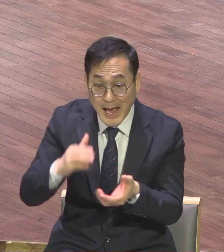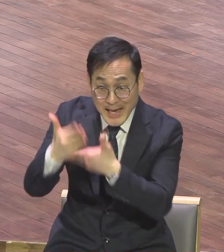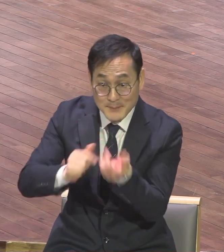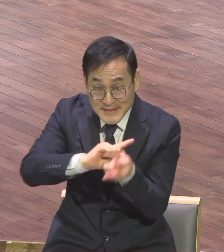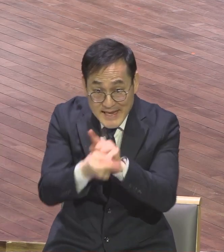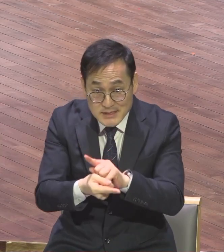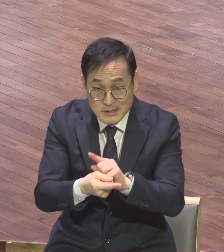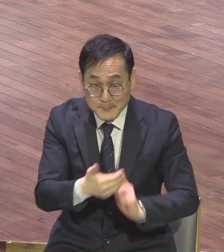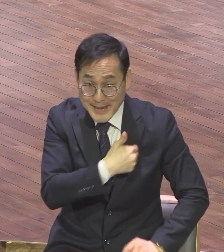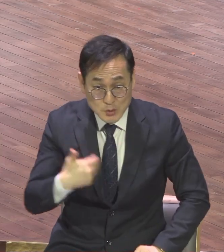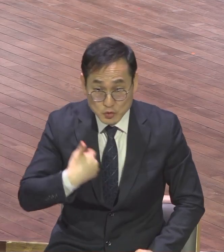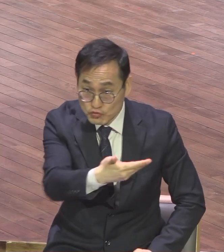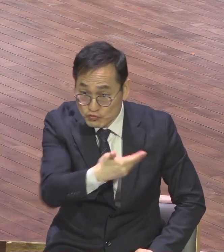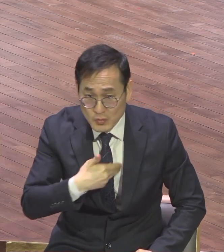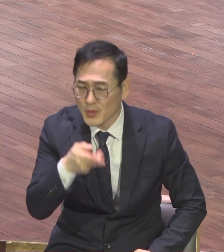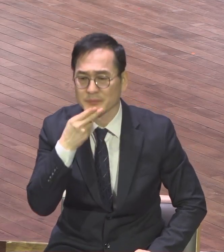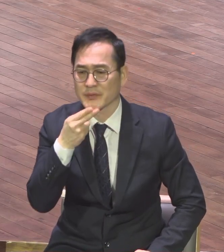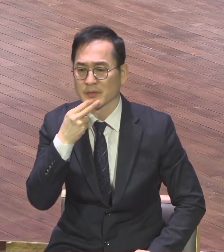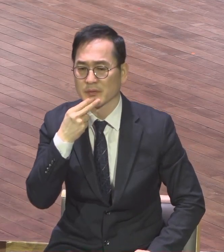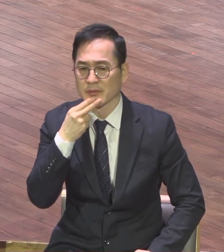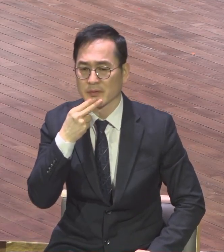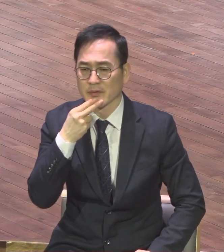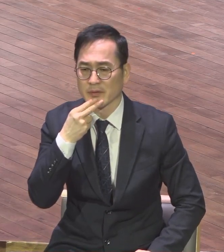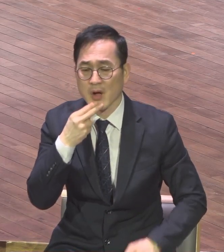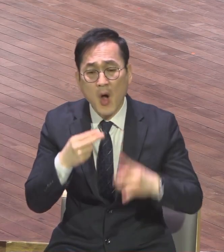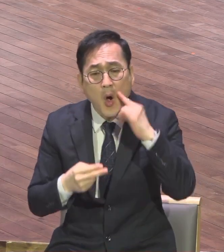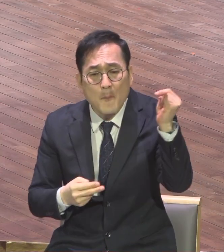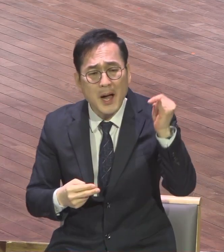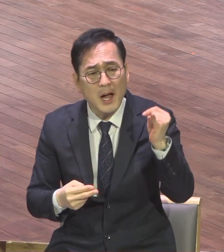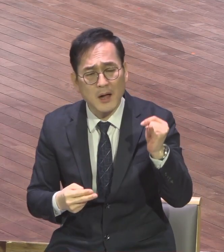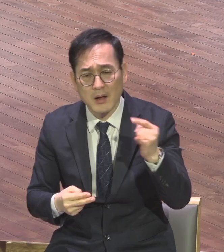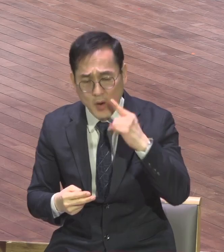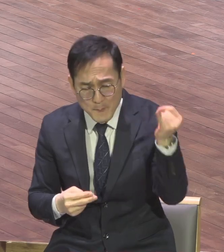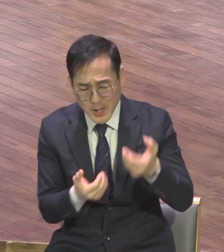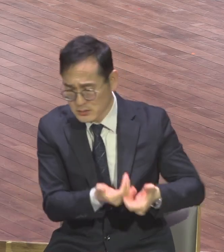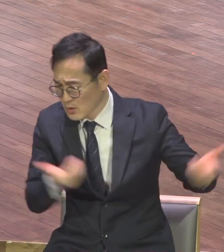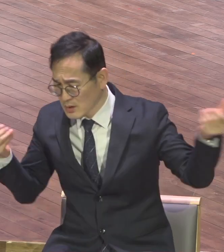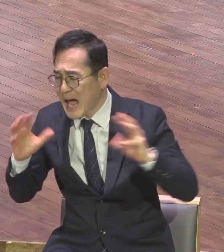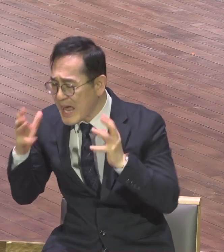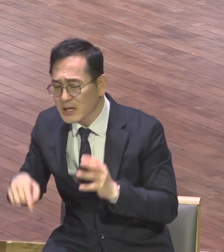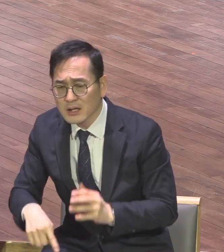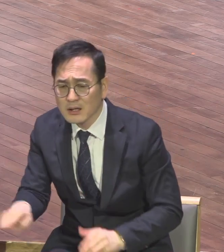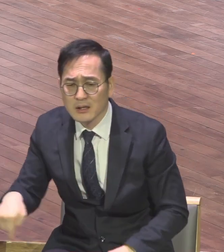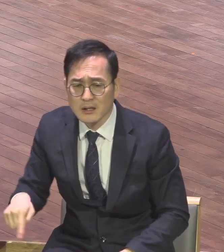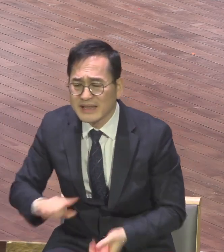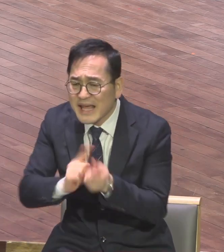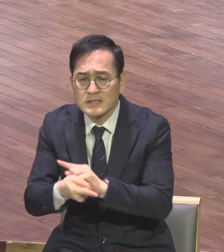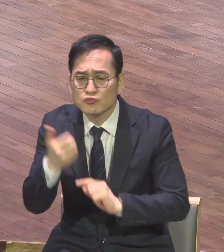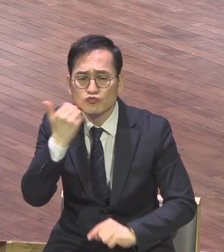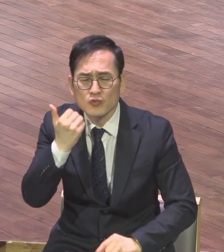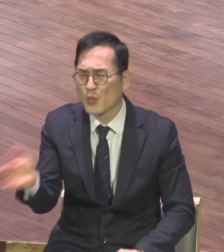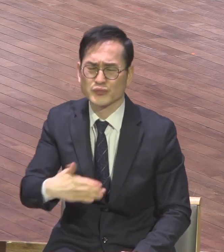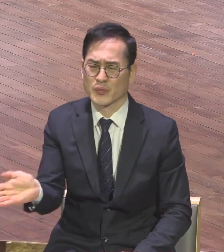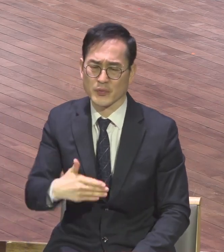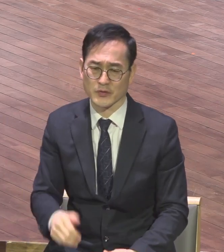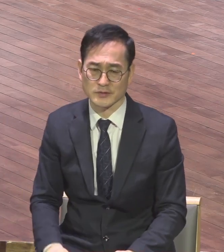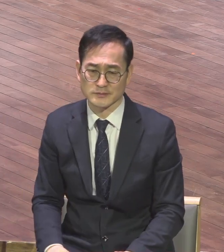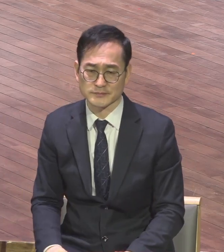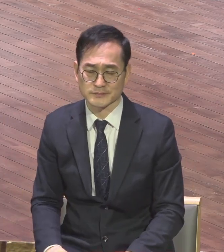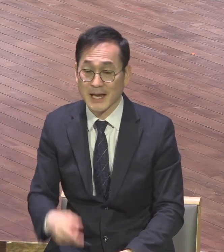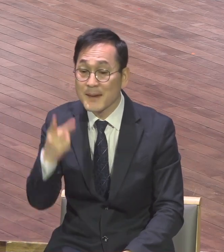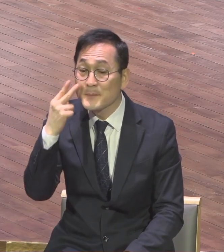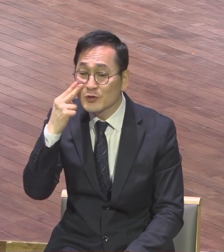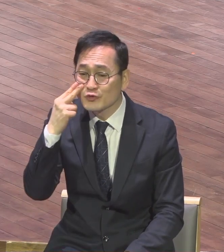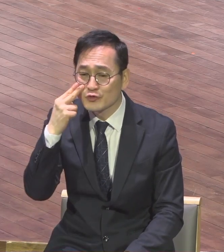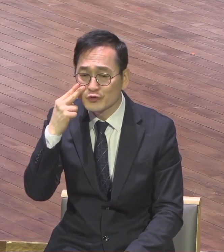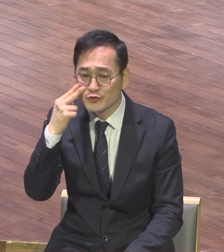것도 없습니다. 부모를 잃은 아이가 무엇으로 부모를 대체할 수 있습니까? 제가 미국에서 고등학교를 다닐 때 제 친한 친구가